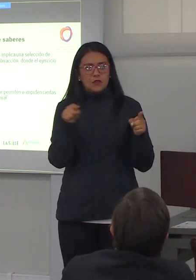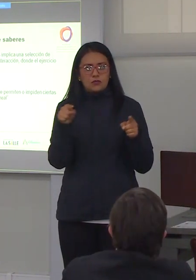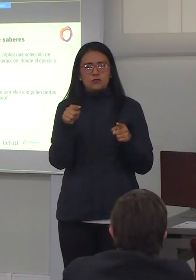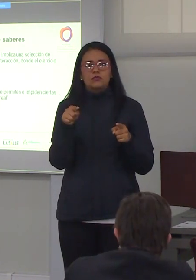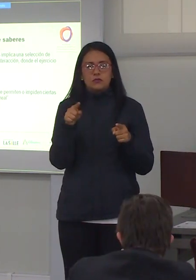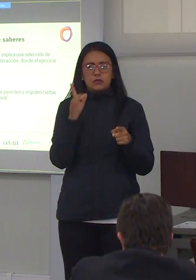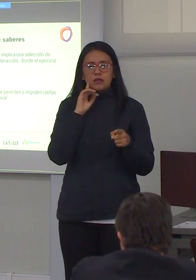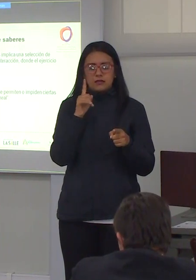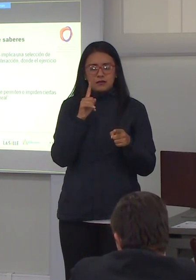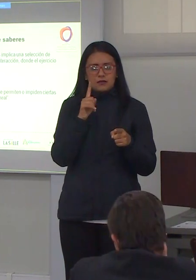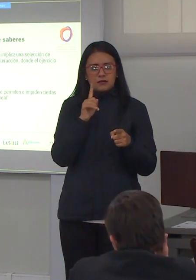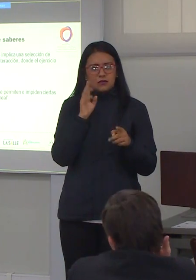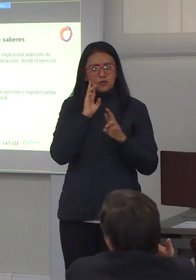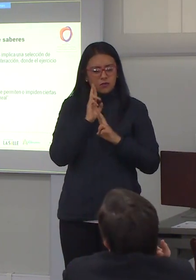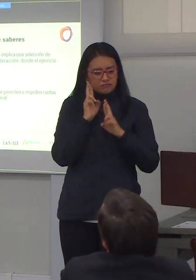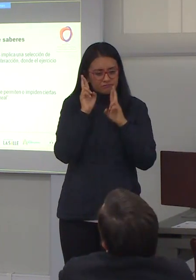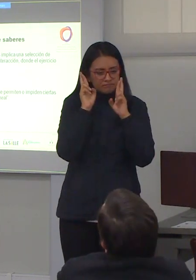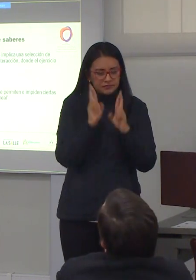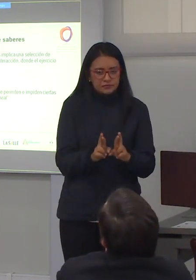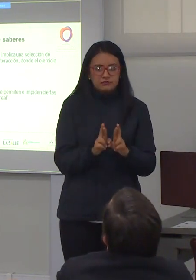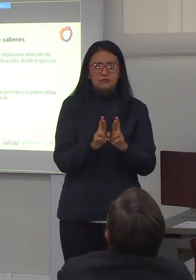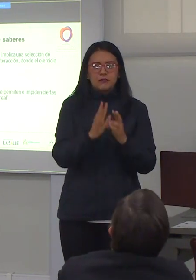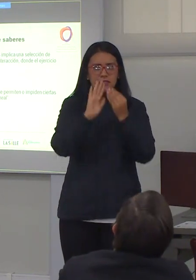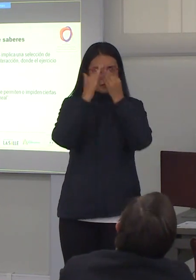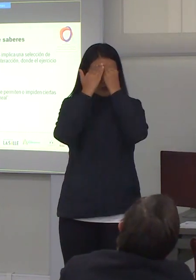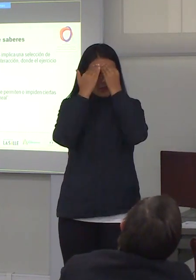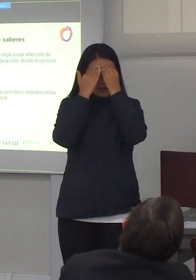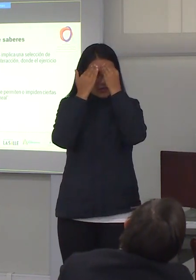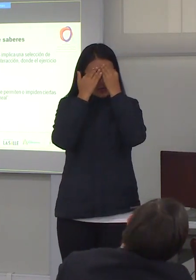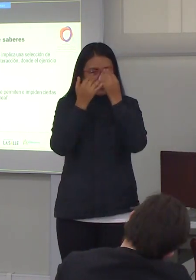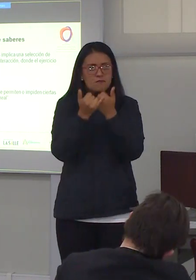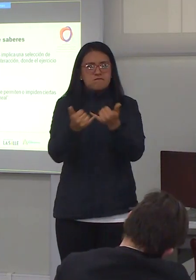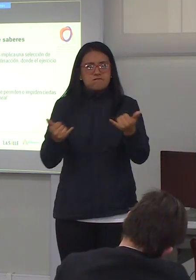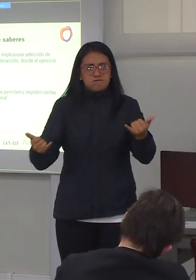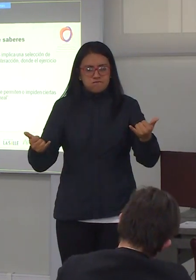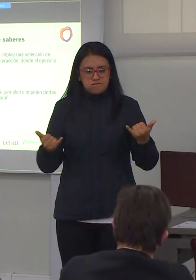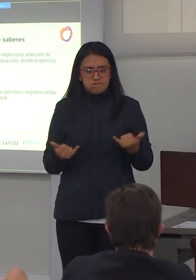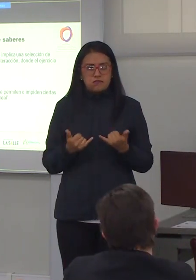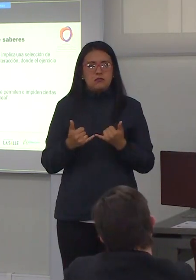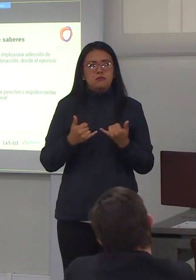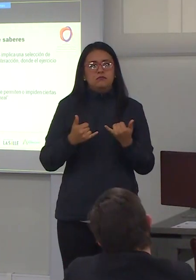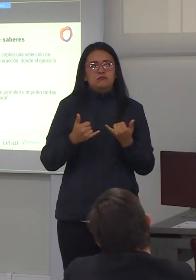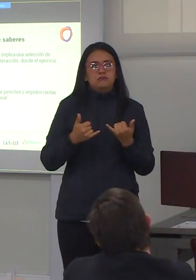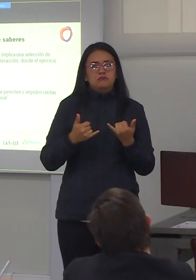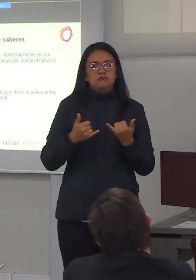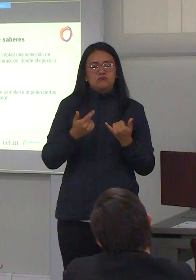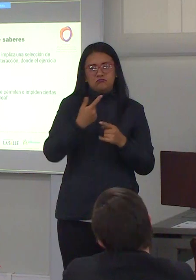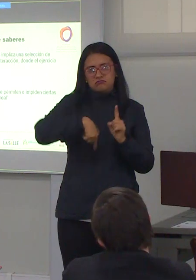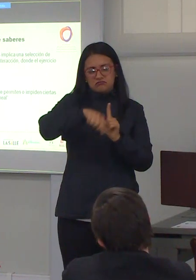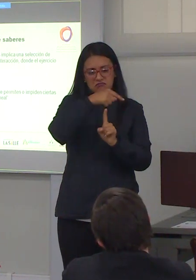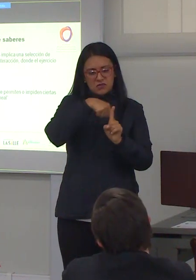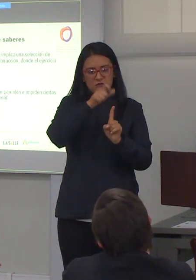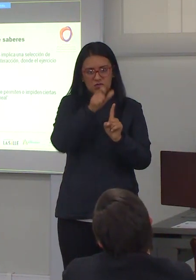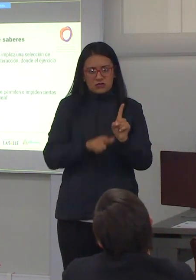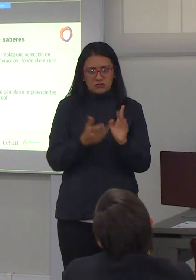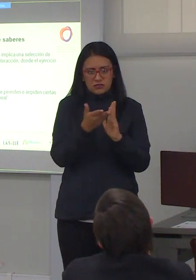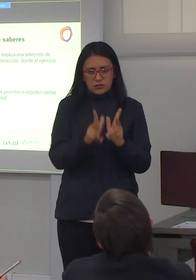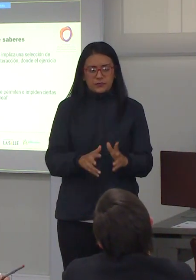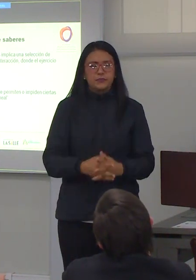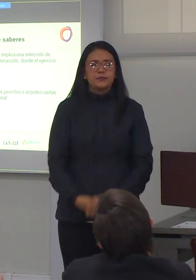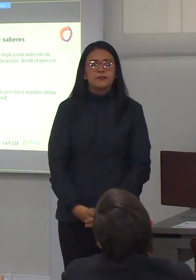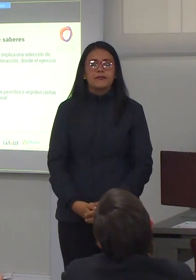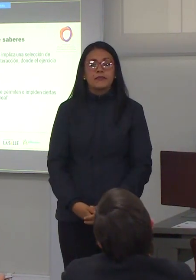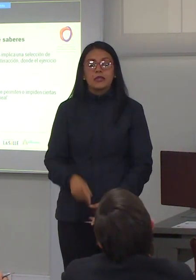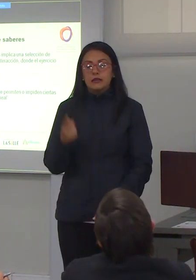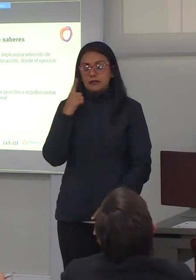la tarea de empezar como a rescatar ese tipo de saberes que hay alrededor digamos de los estudiantes también y